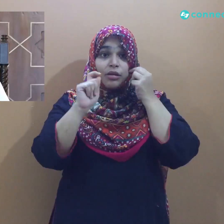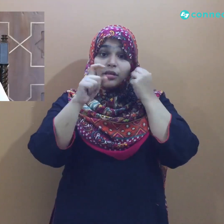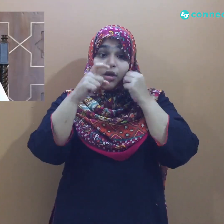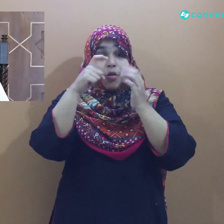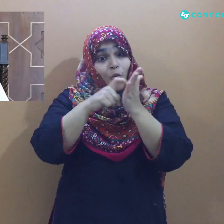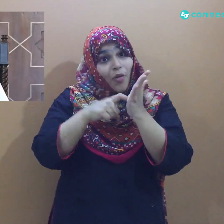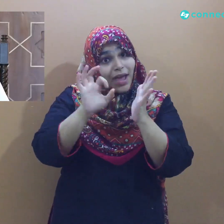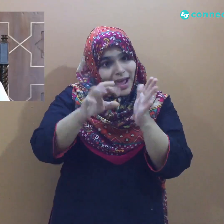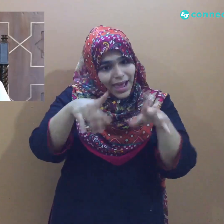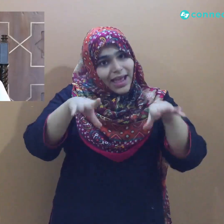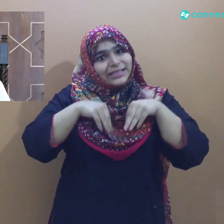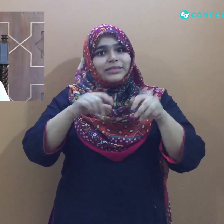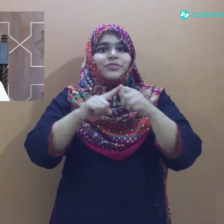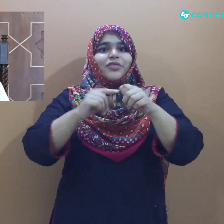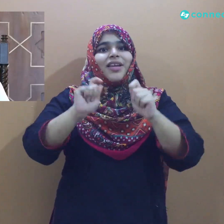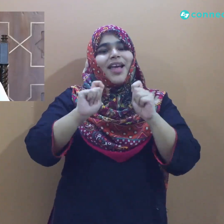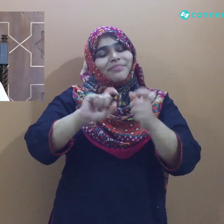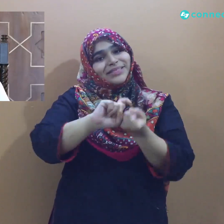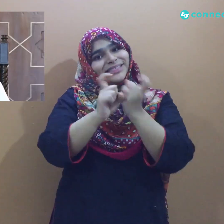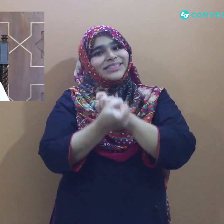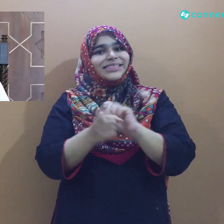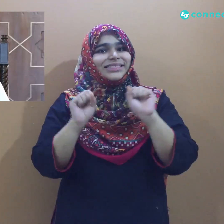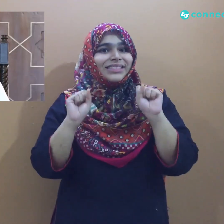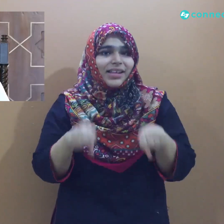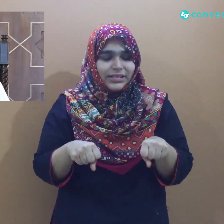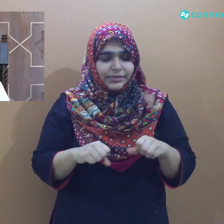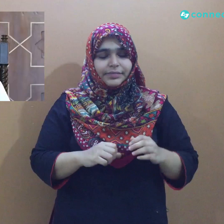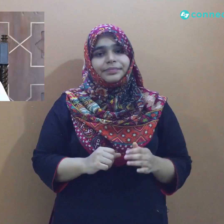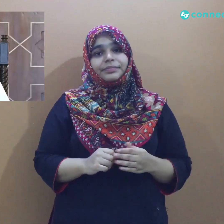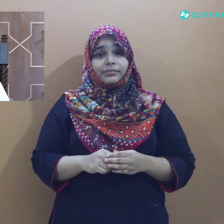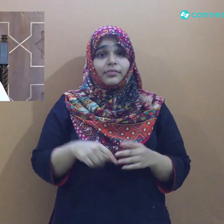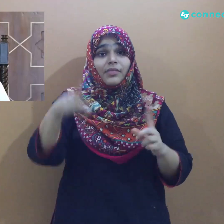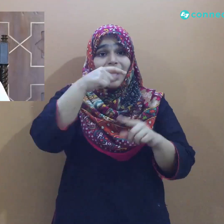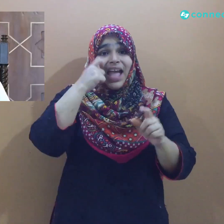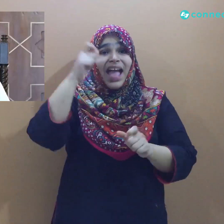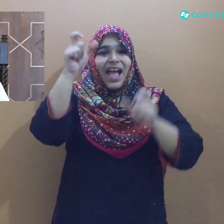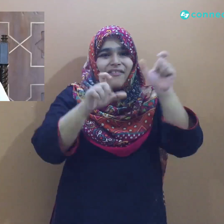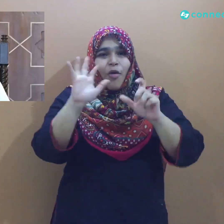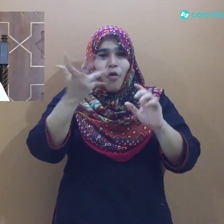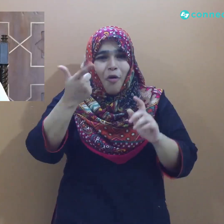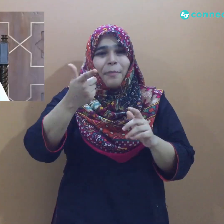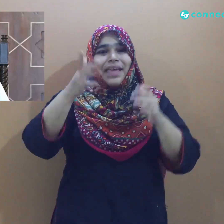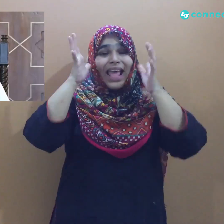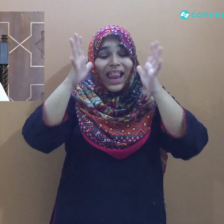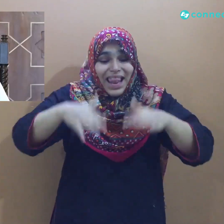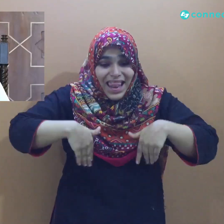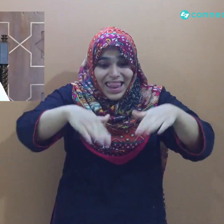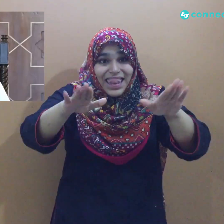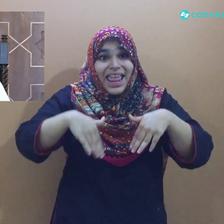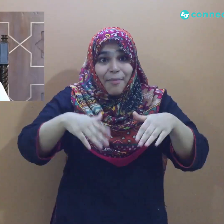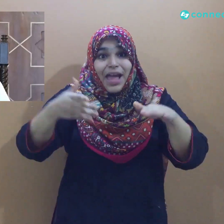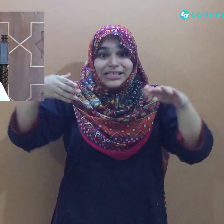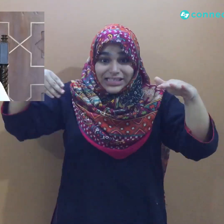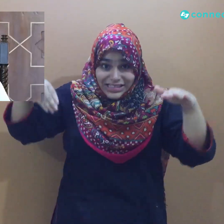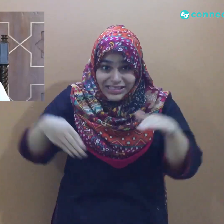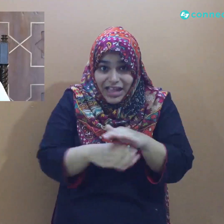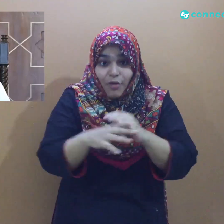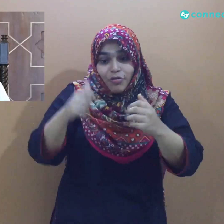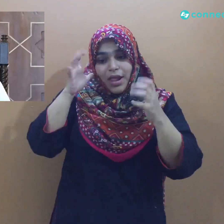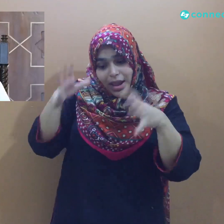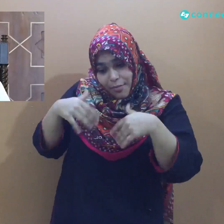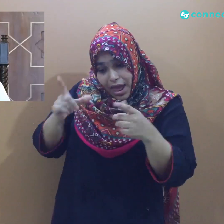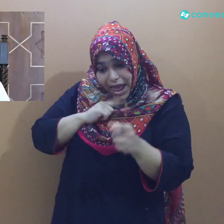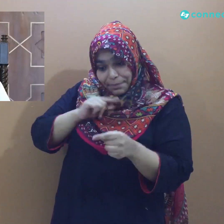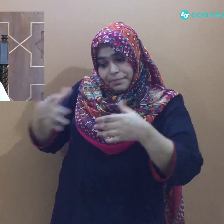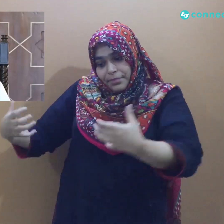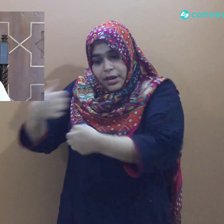کی پابندی کر کر یہ کام کیے جائیں گے۔ جو لوگ گھر سے اپنی جانماز لا کر اس پر نماز پڑھنا چاہیں وہ